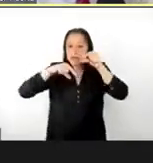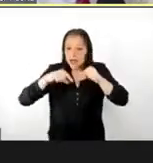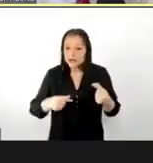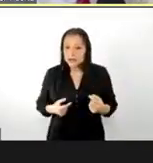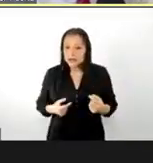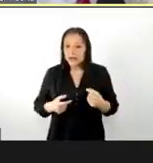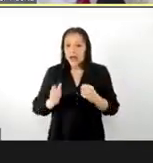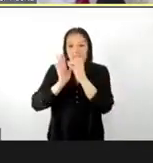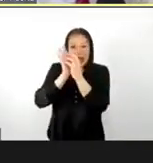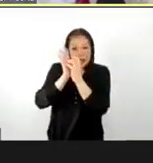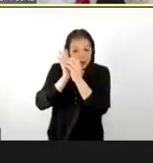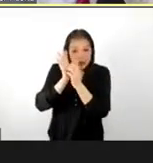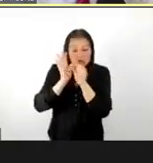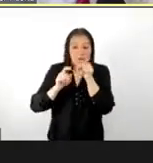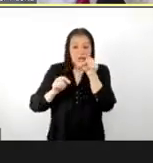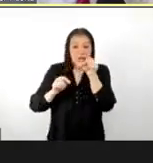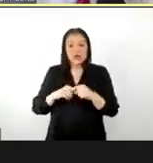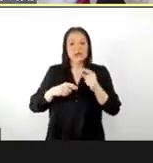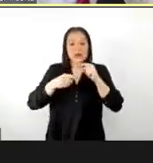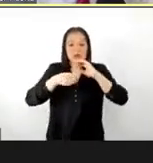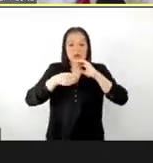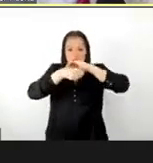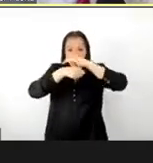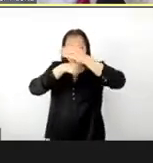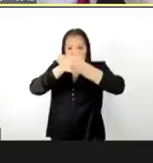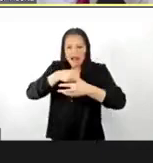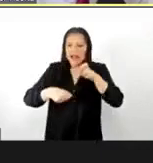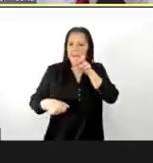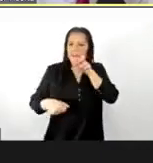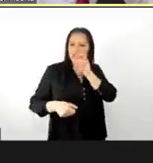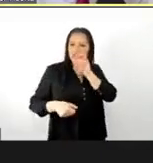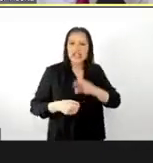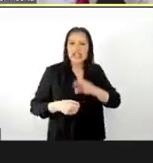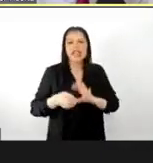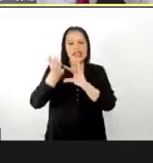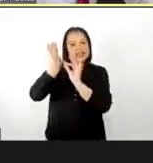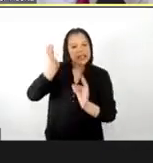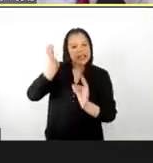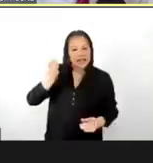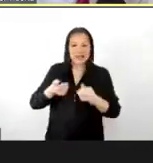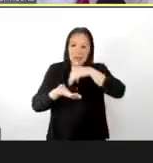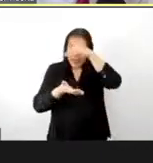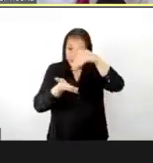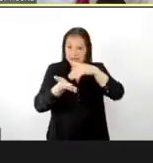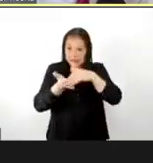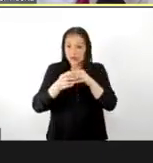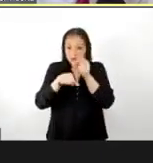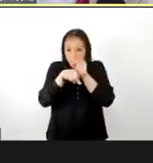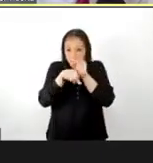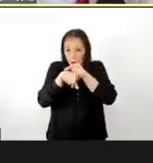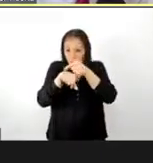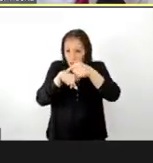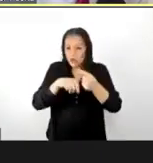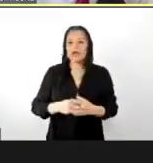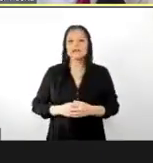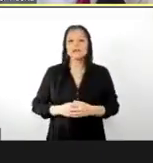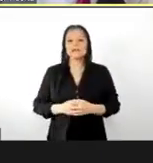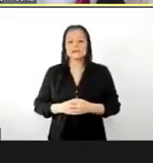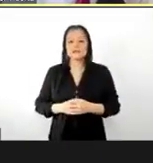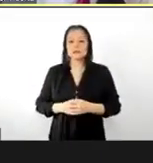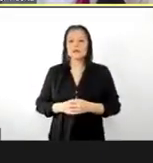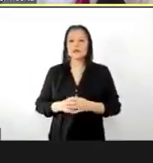molécula química. Esta cáscara es de proteínas, de grasas, el centro, ya les dije, es una molécula. El